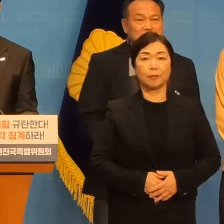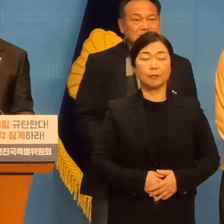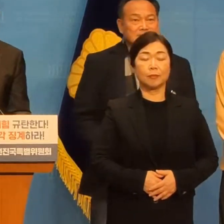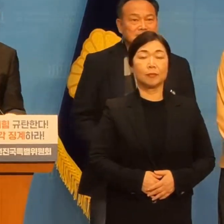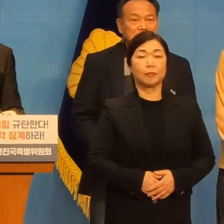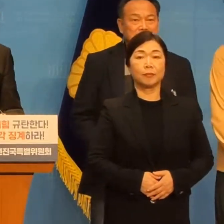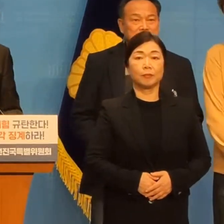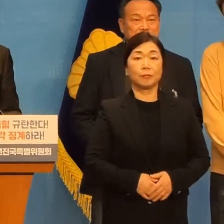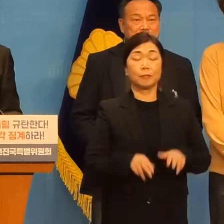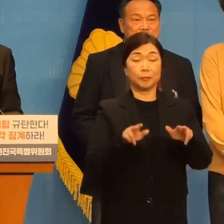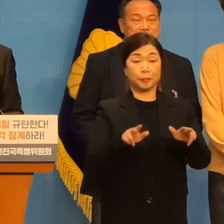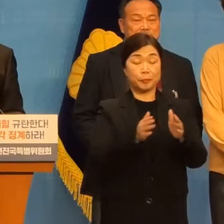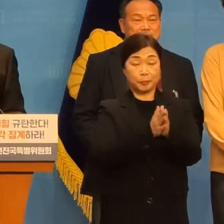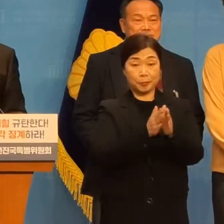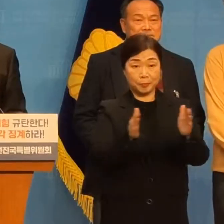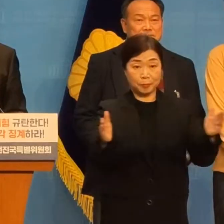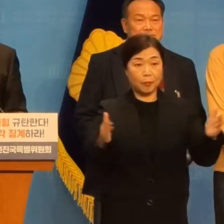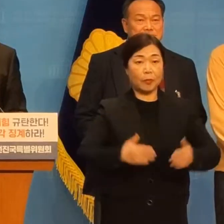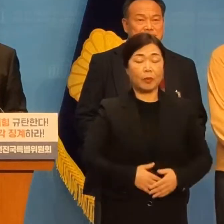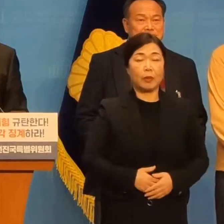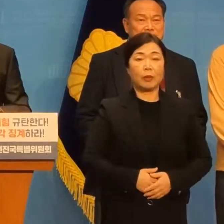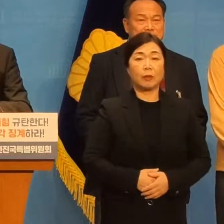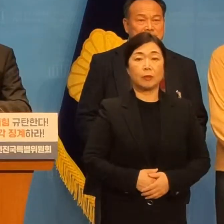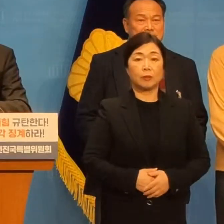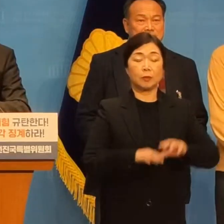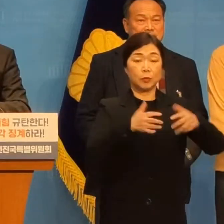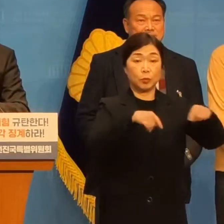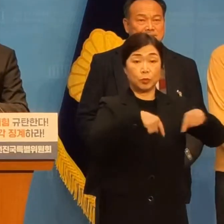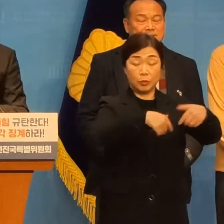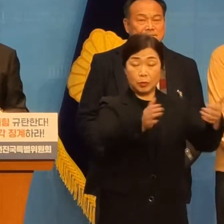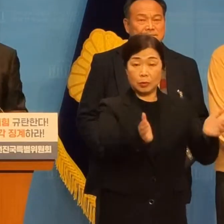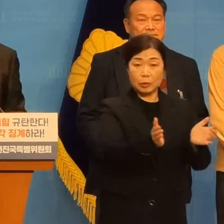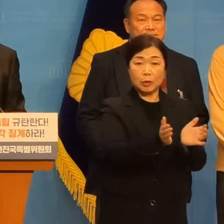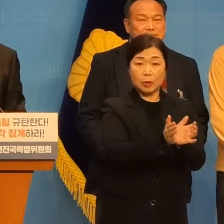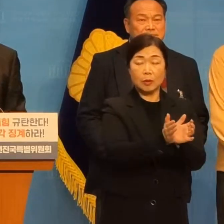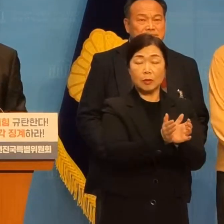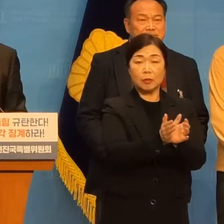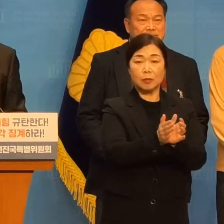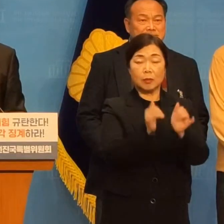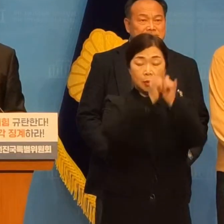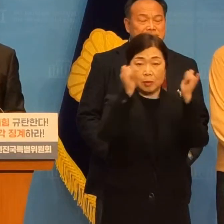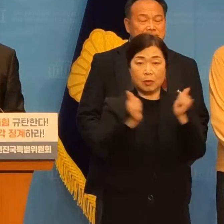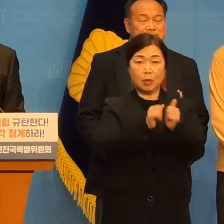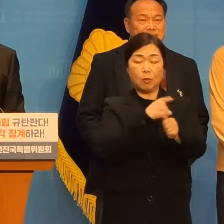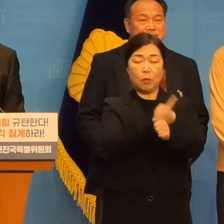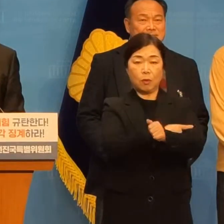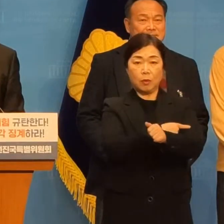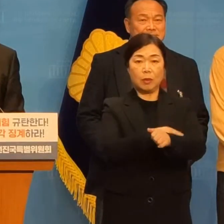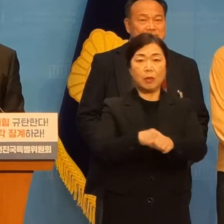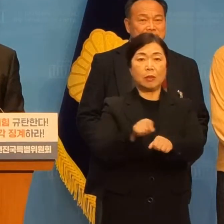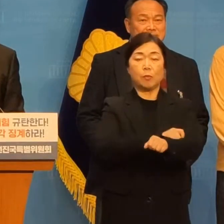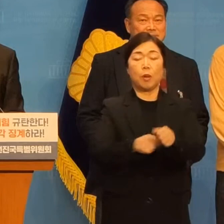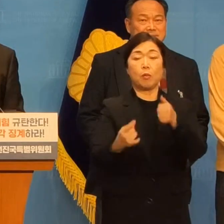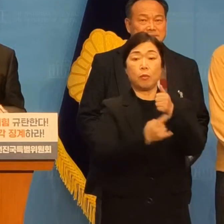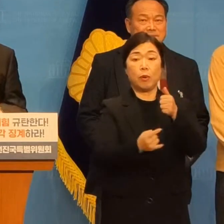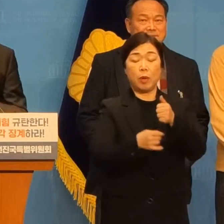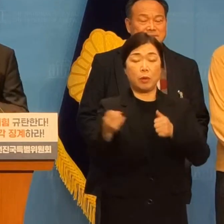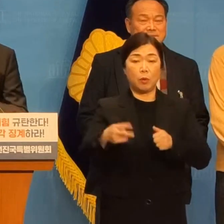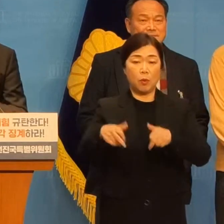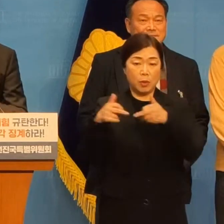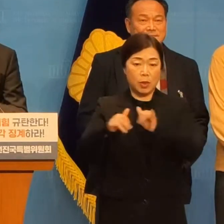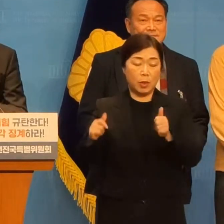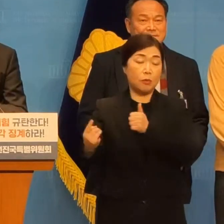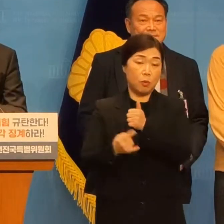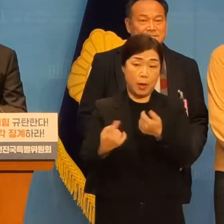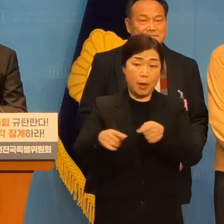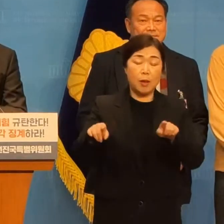예, 그럼 예고해드린 대로 조국혁신당 사회권 선진국 특별위원회와 장애인위원회가